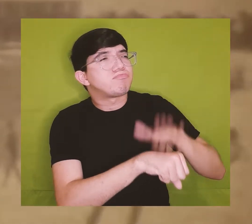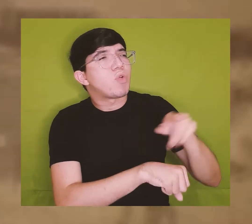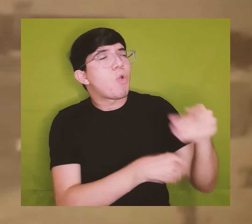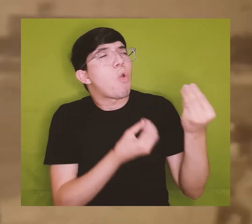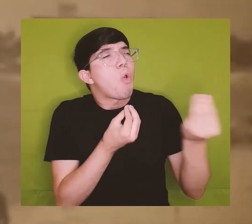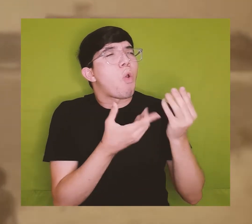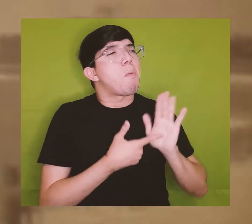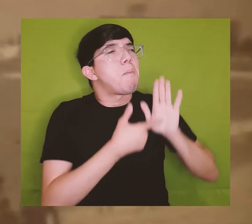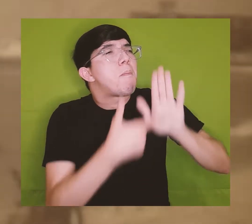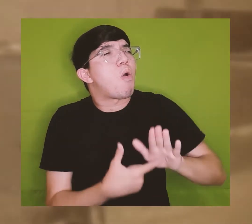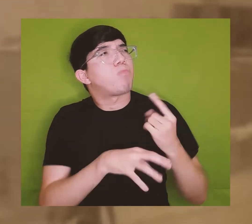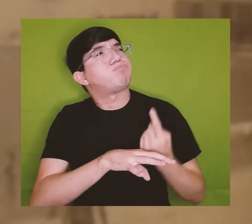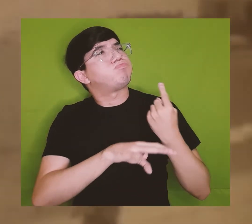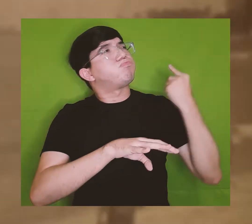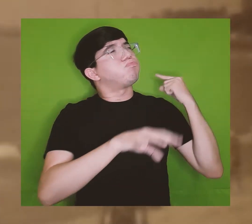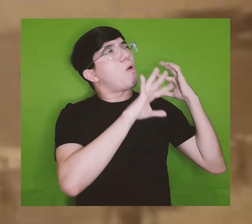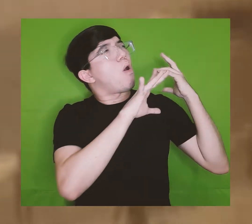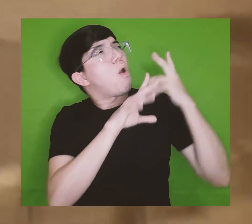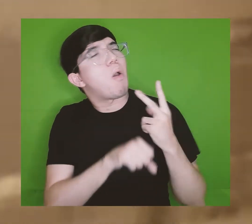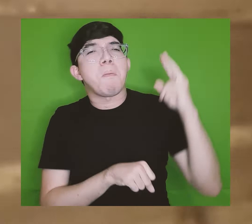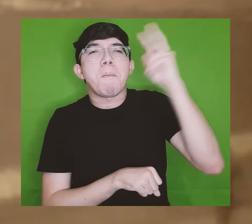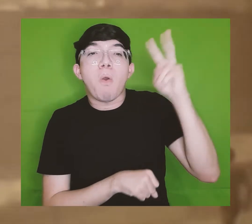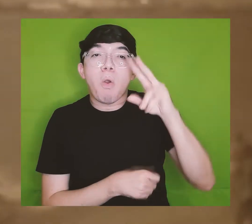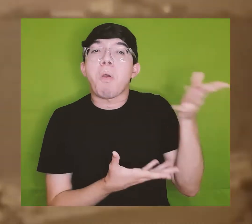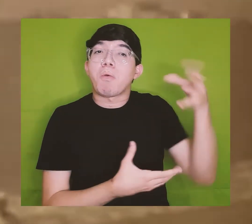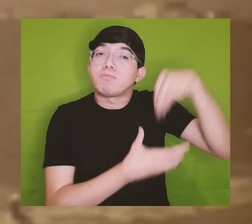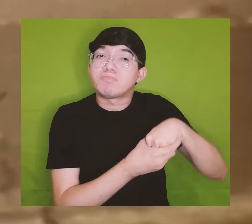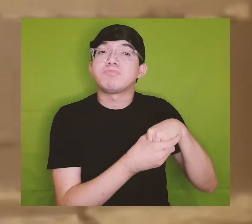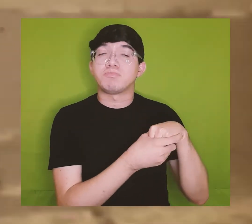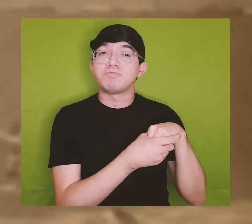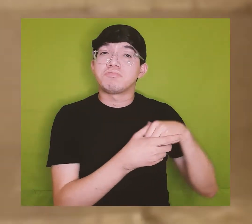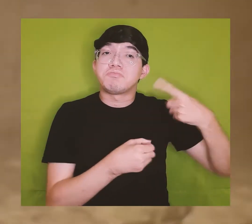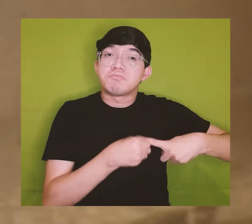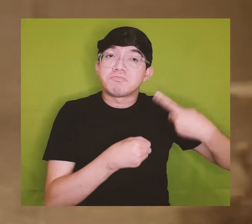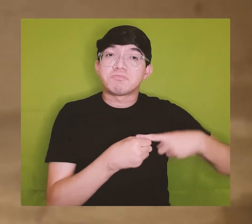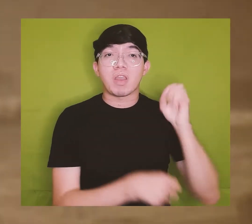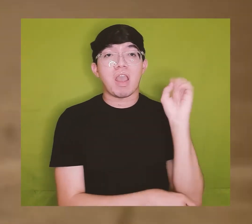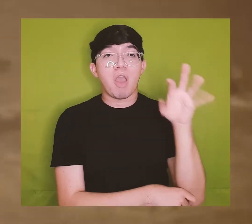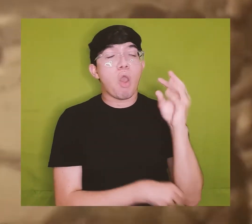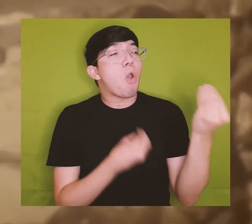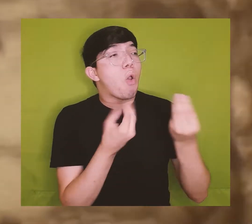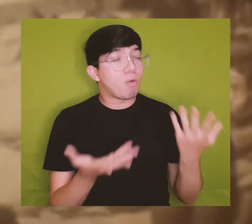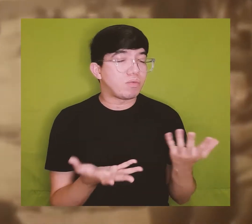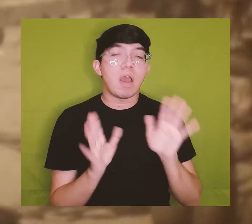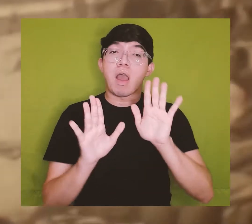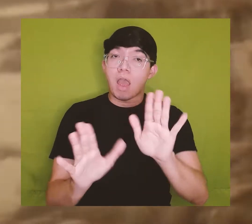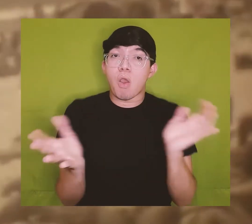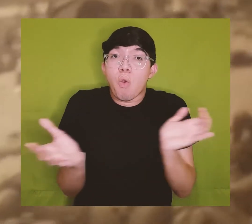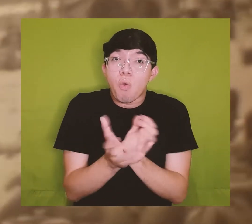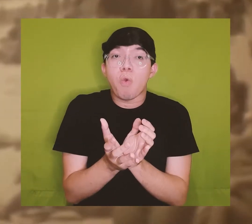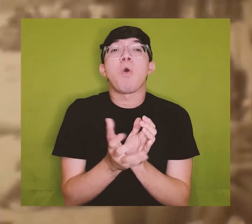ele produz memória, sabe? Dentro da Caucaia. Bom, massa essa pergunta. Então, o Cine na Aldeia,